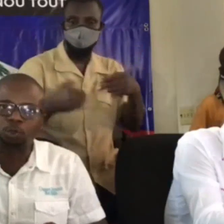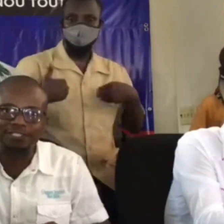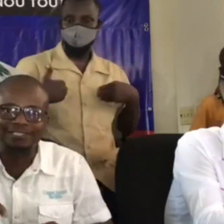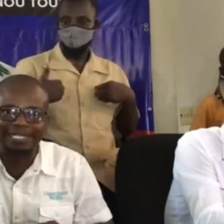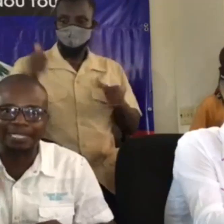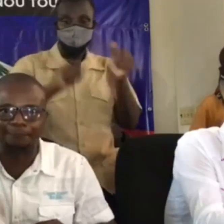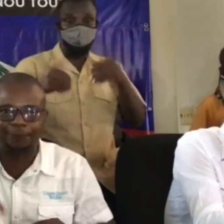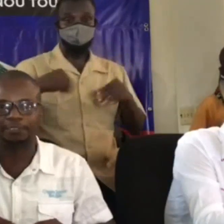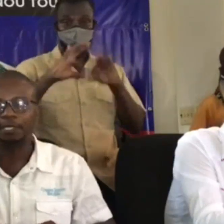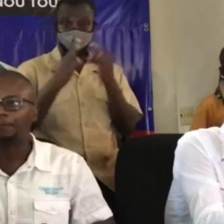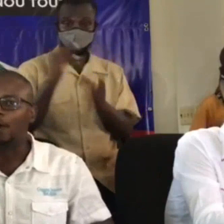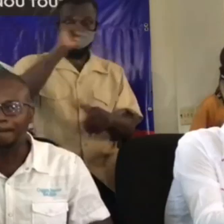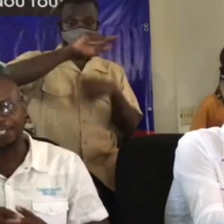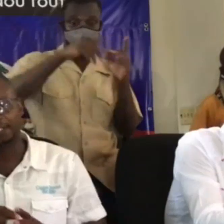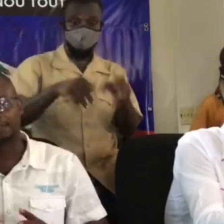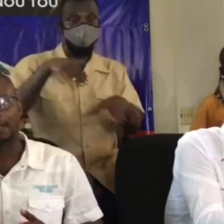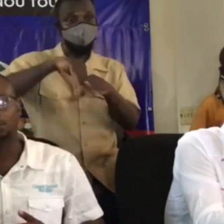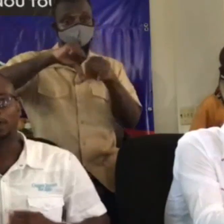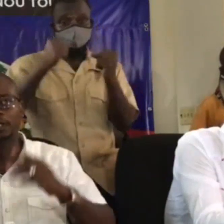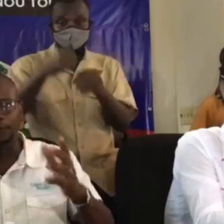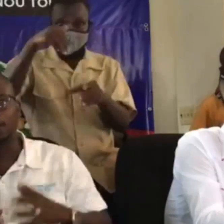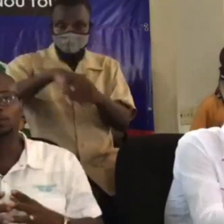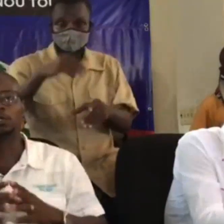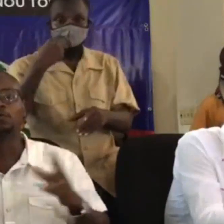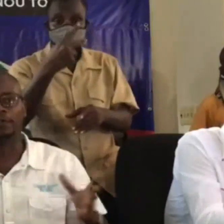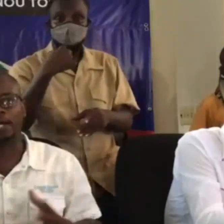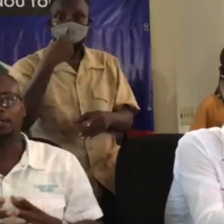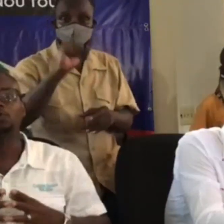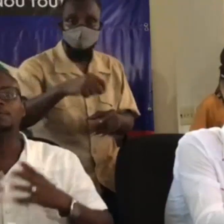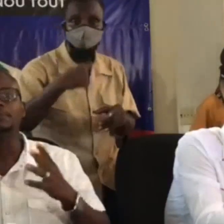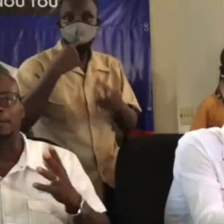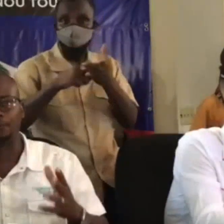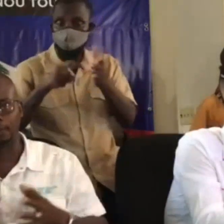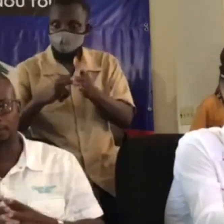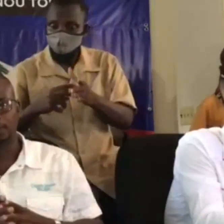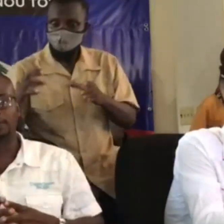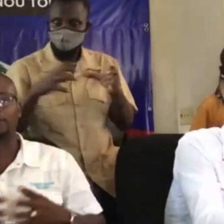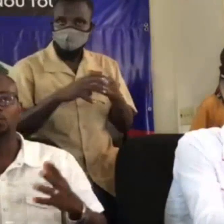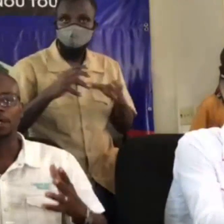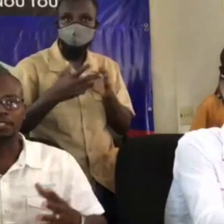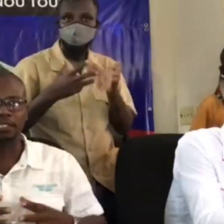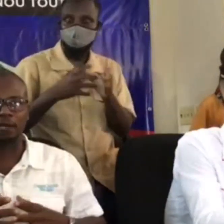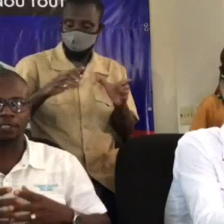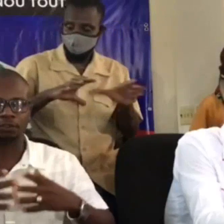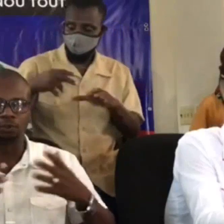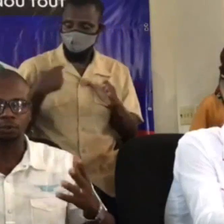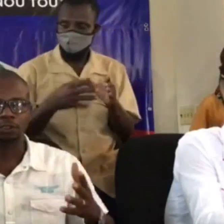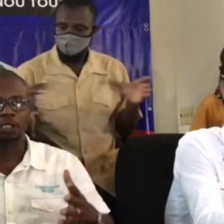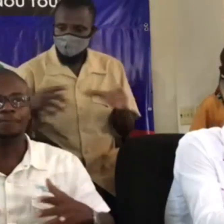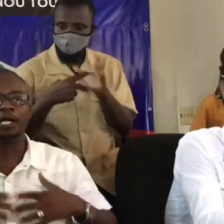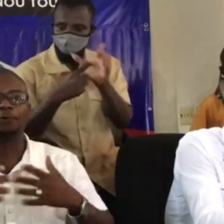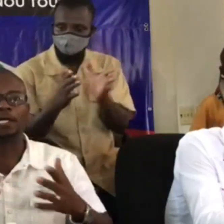veut dire que tout ça qui a fait pour empêcher les gens de arriver dans la route que vous voulez, nous avons fait. Et ça fait nous demander avec